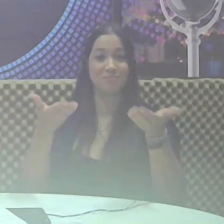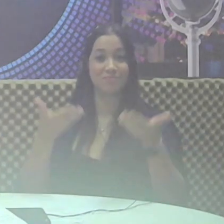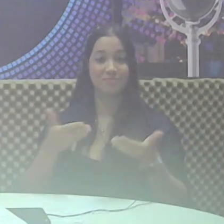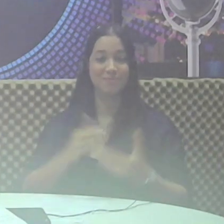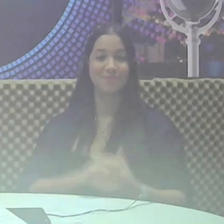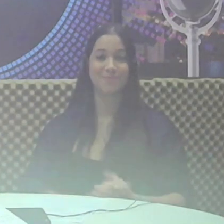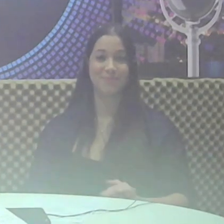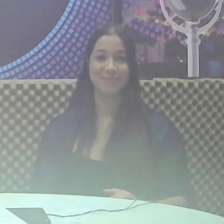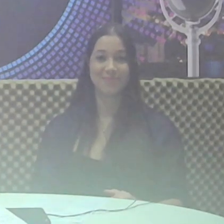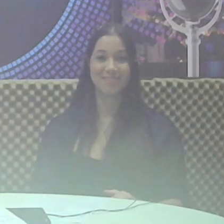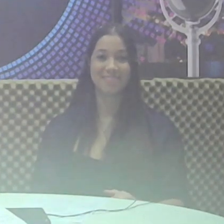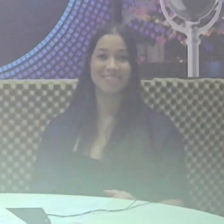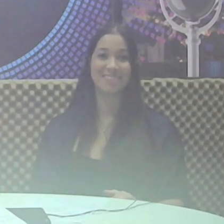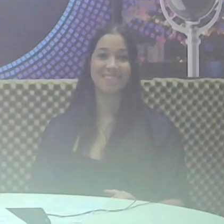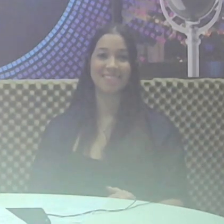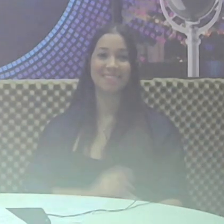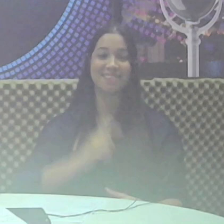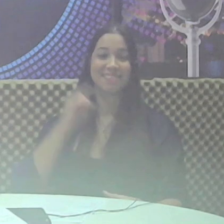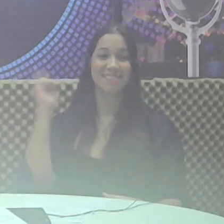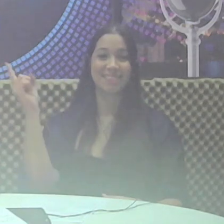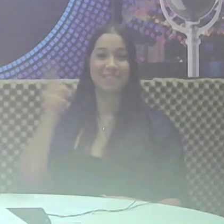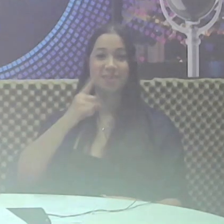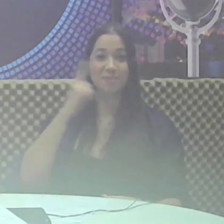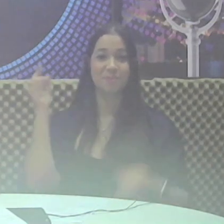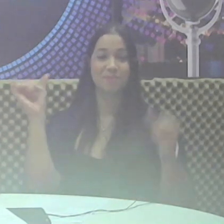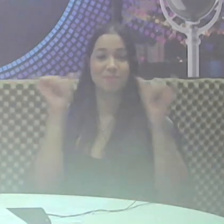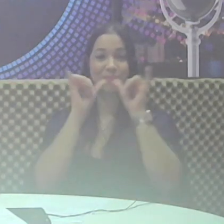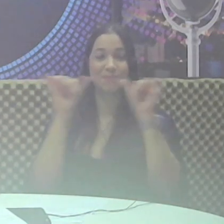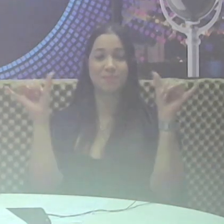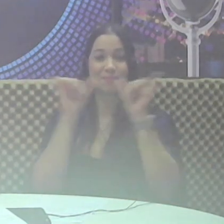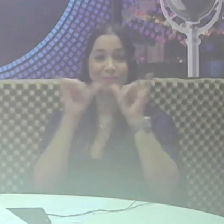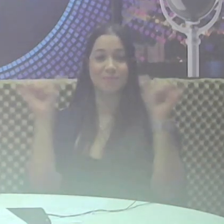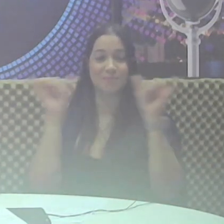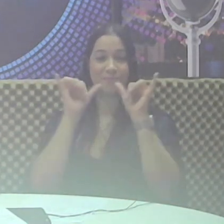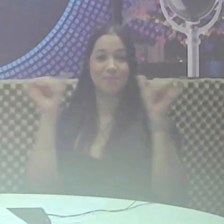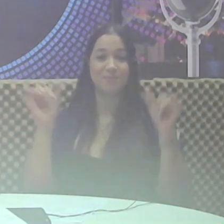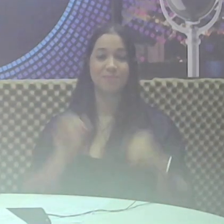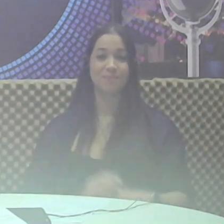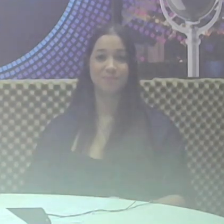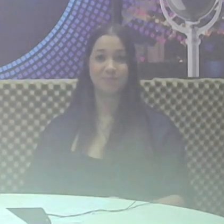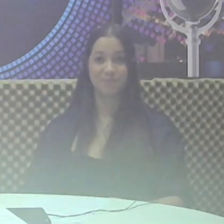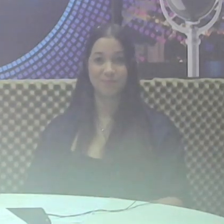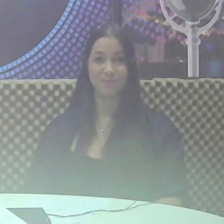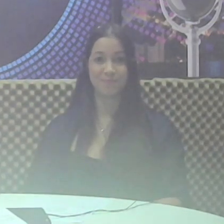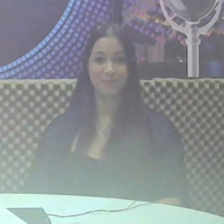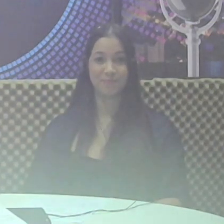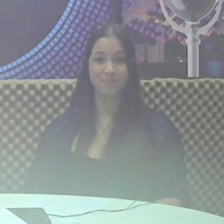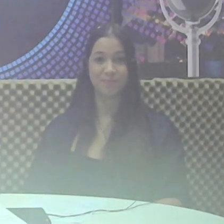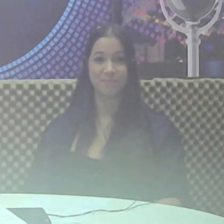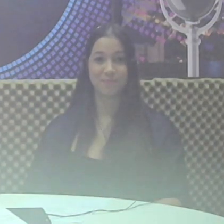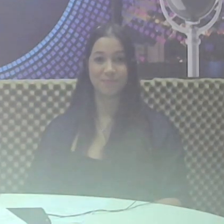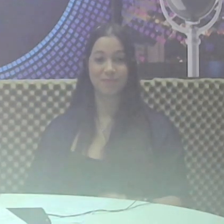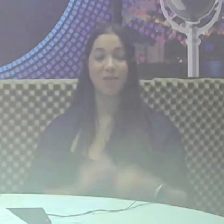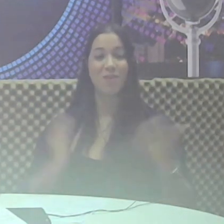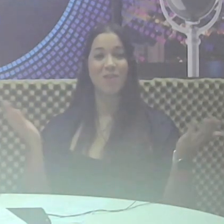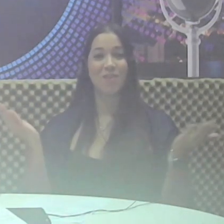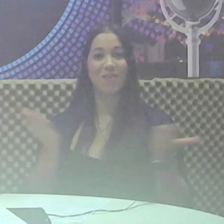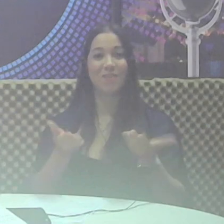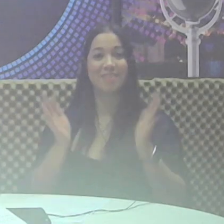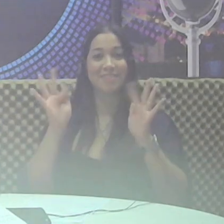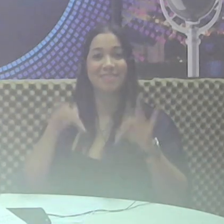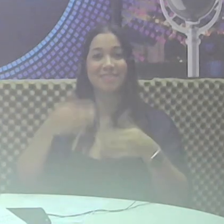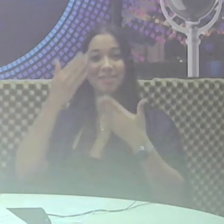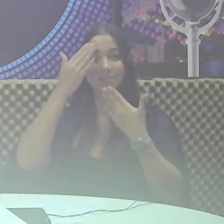Giro de notícias. A edição de hoje fica por